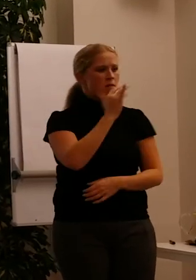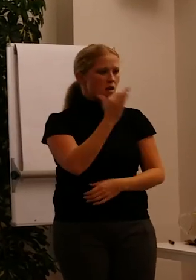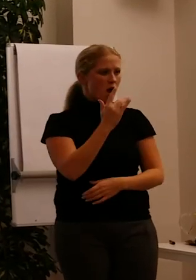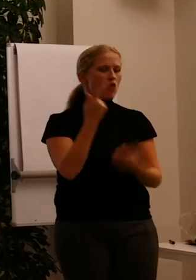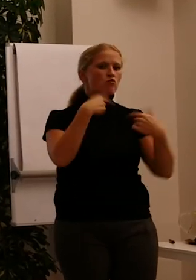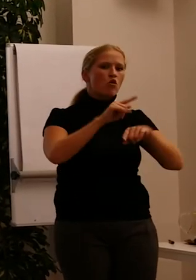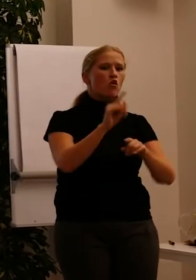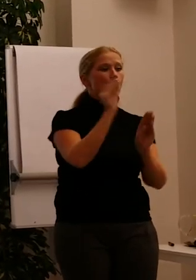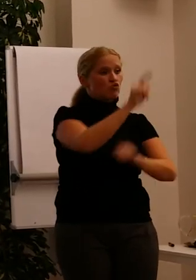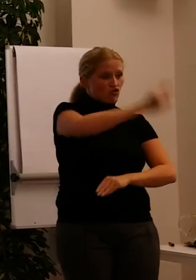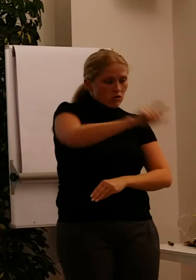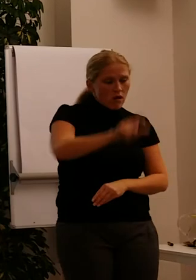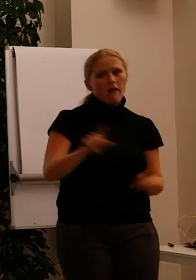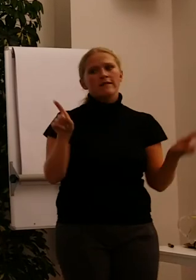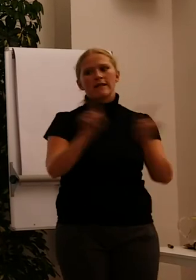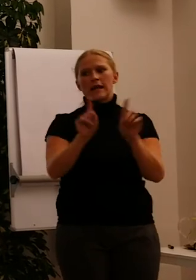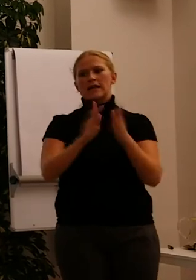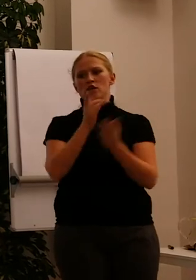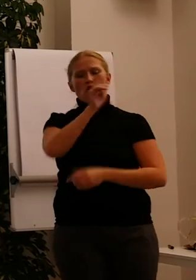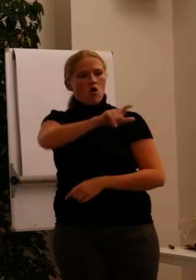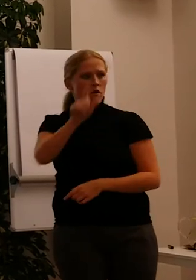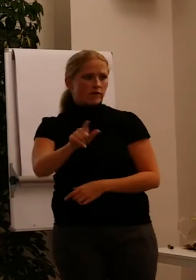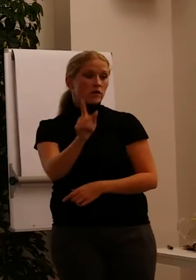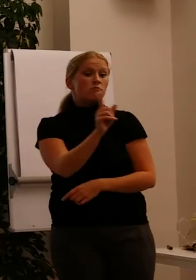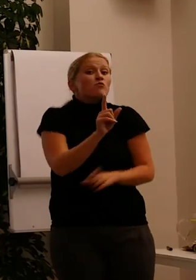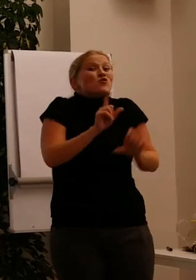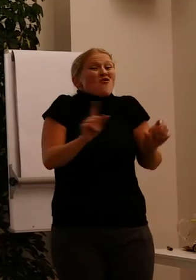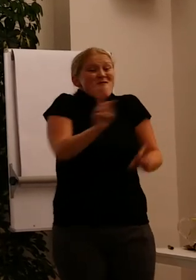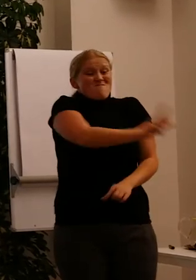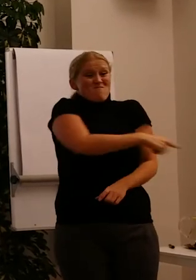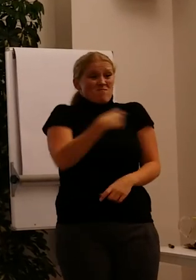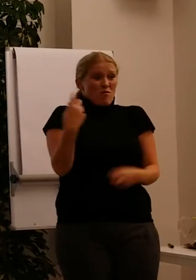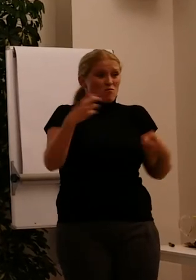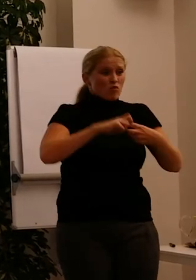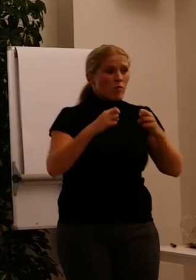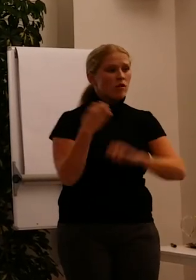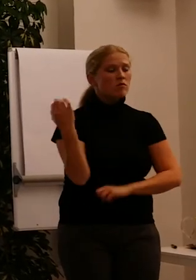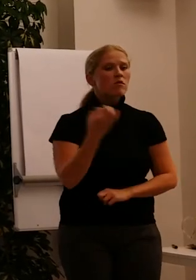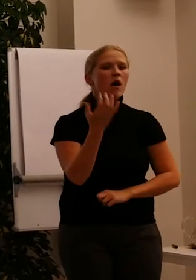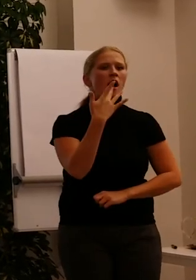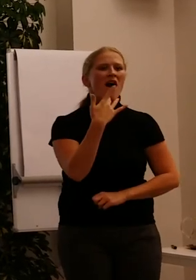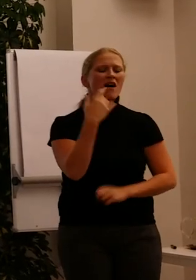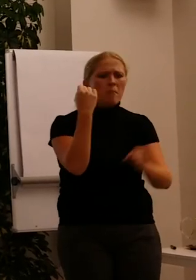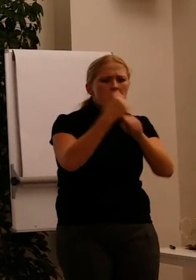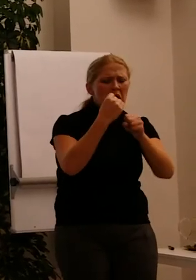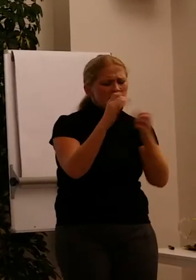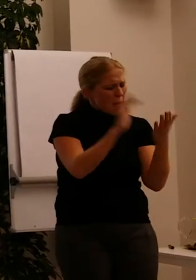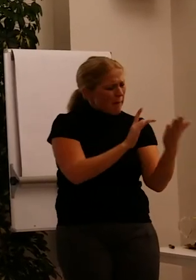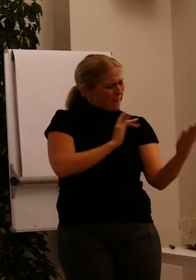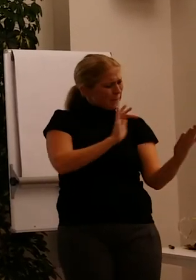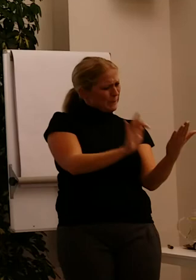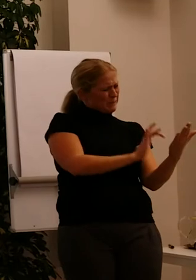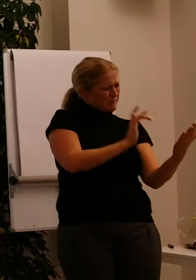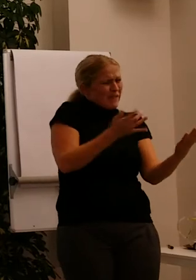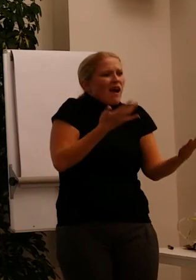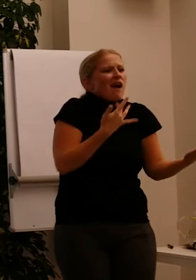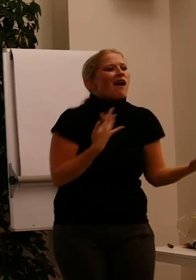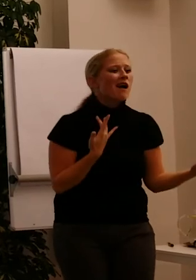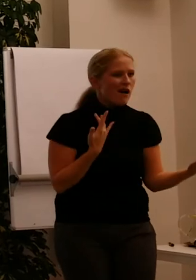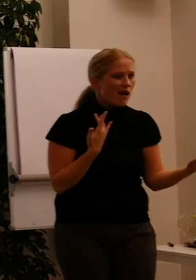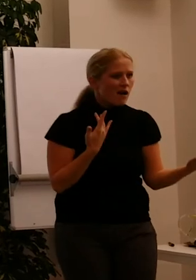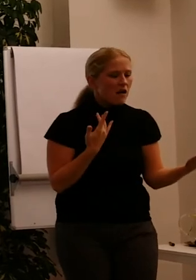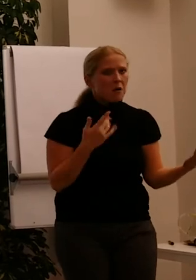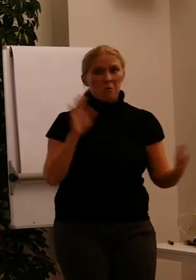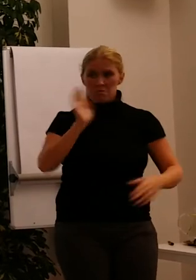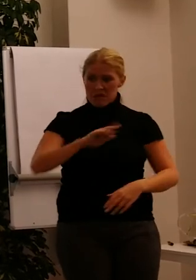bude náš problém, je, jak s tabletem pracovat, aby se nestal jenom nějakým nástrojem, který ty lidi mají doma. Děti se ho občas straně